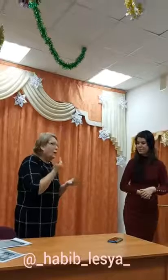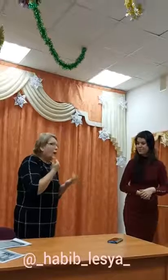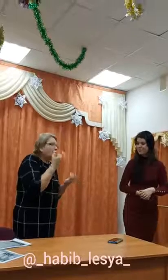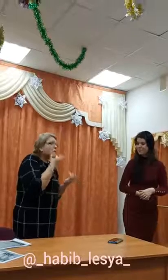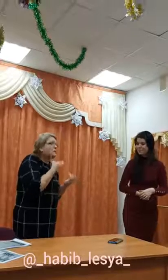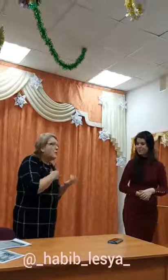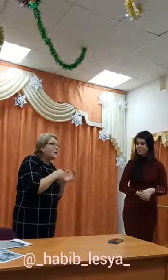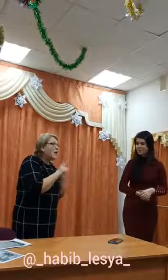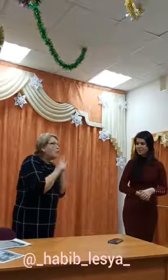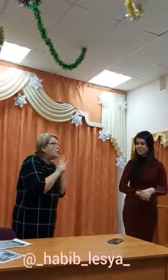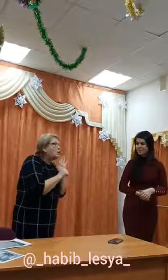Она мне сказала,